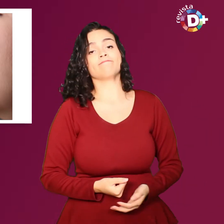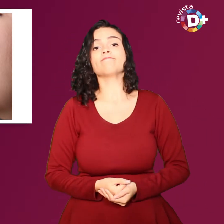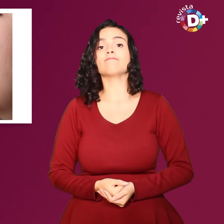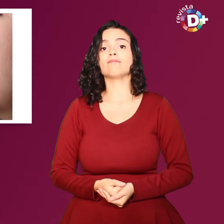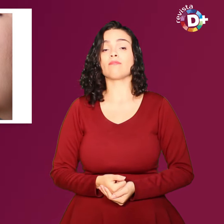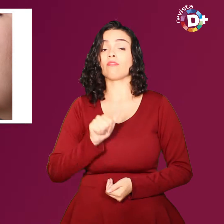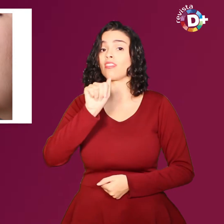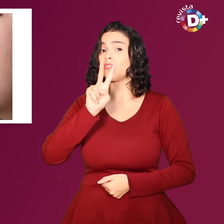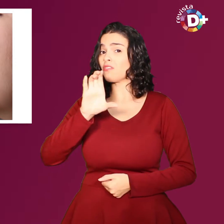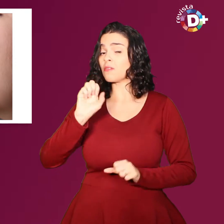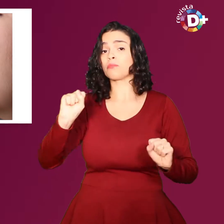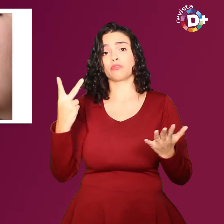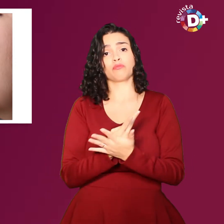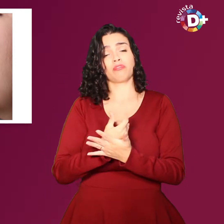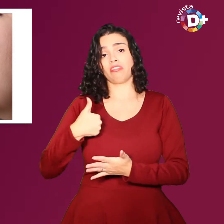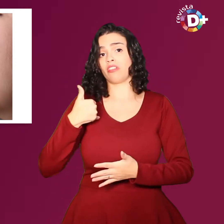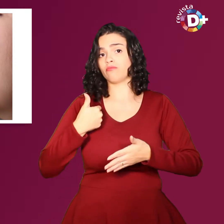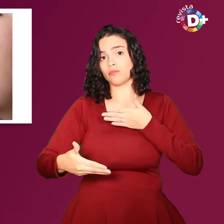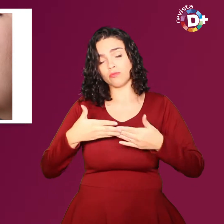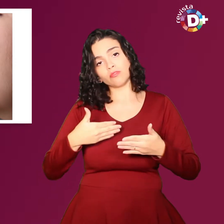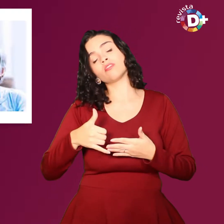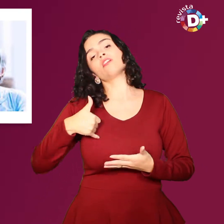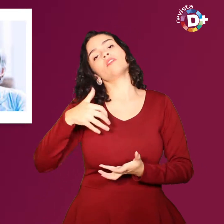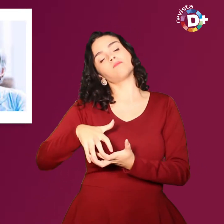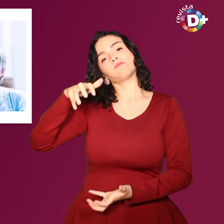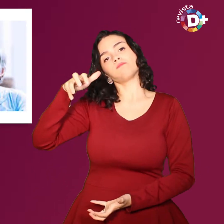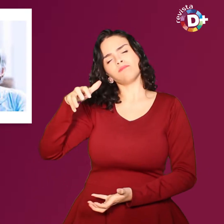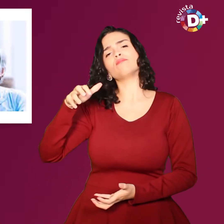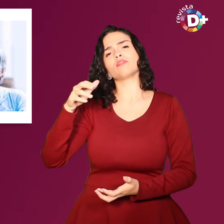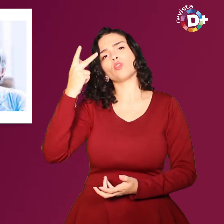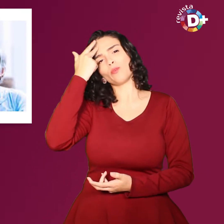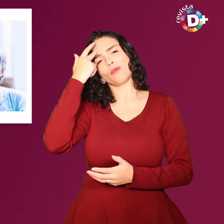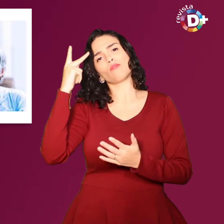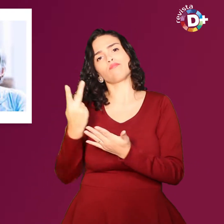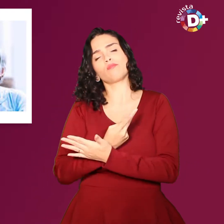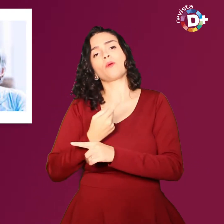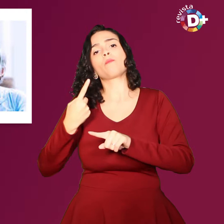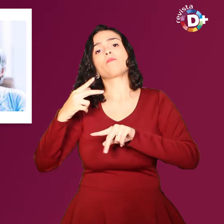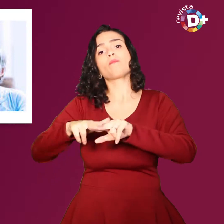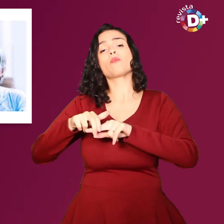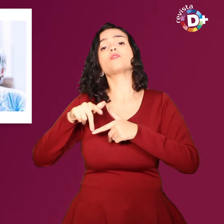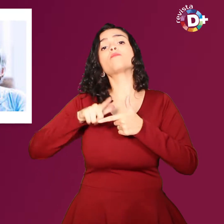O AVC acomete pessoas de todas as idades. Nos idosos é comum que ocorra por causa dos